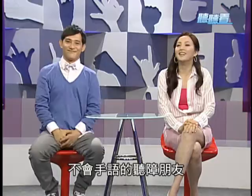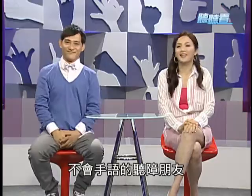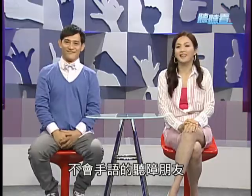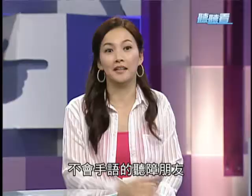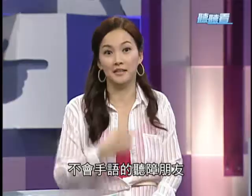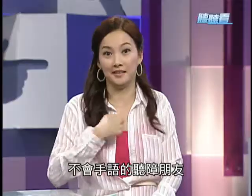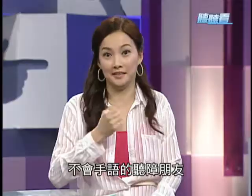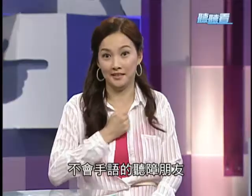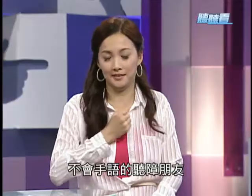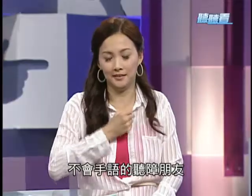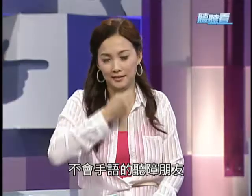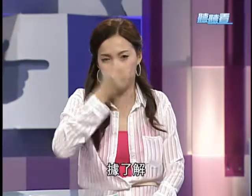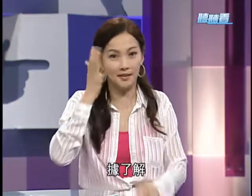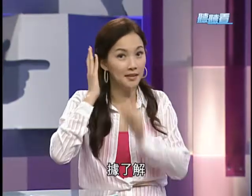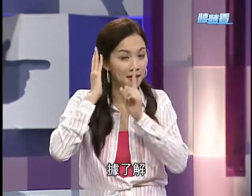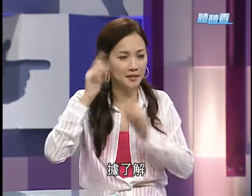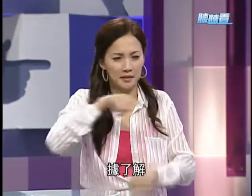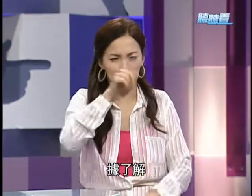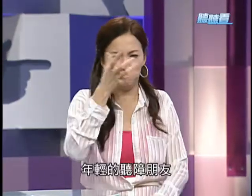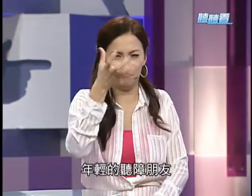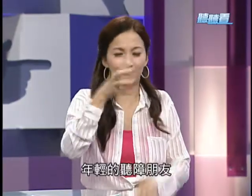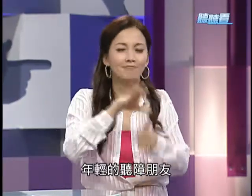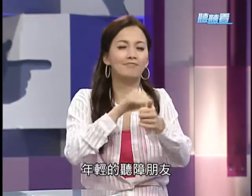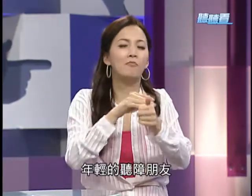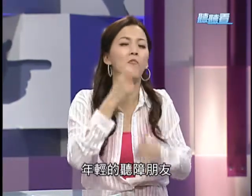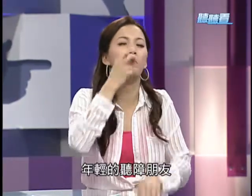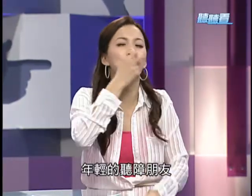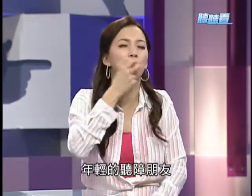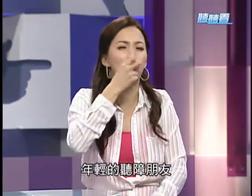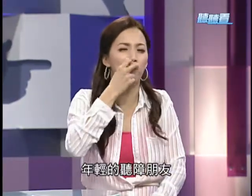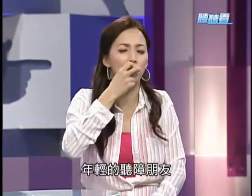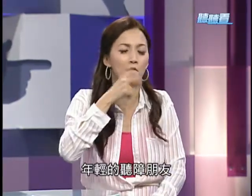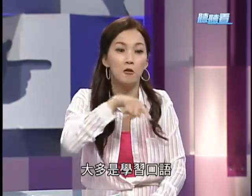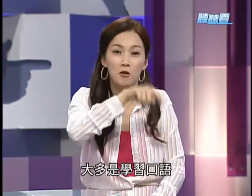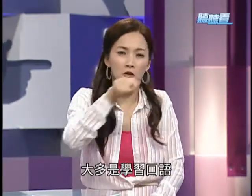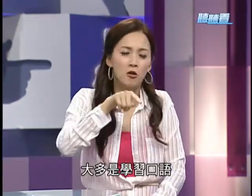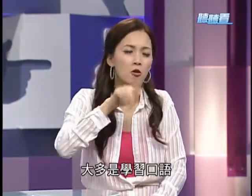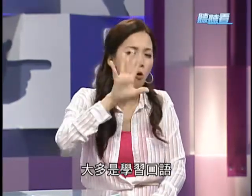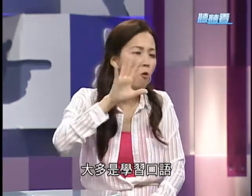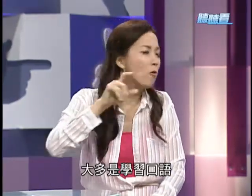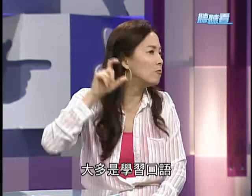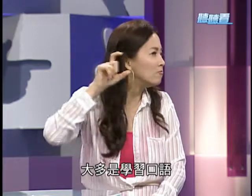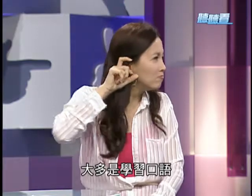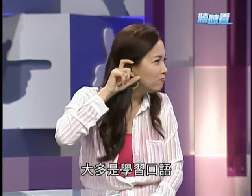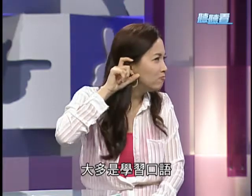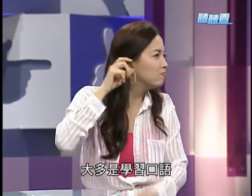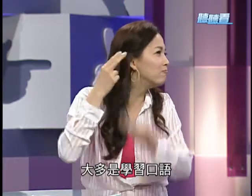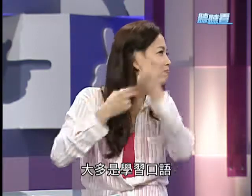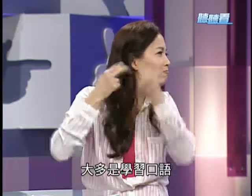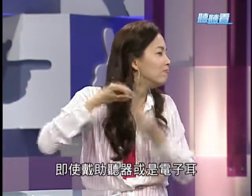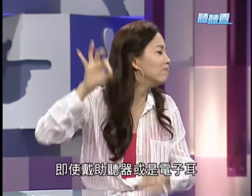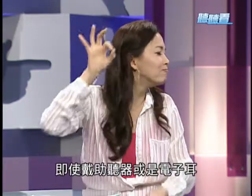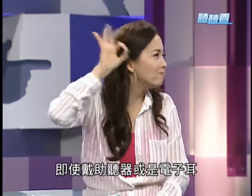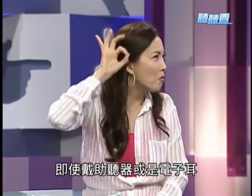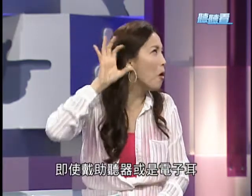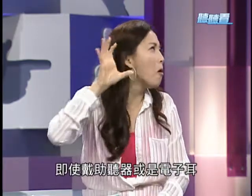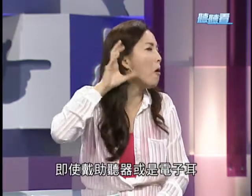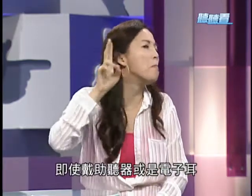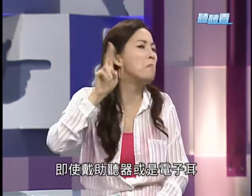友。 嗯，据了解，年轻的听障朋友大多是学习口语，即使带助听器或是